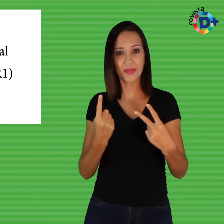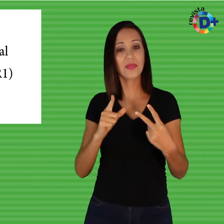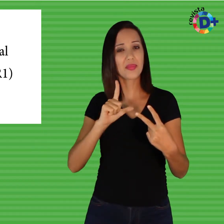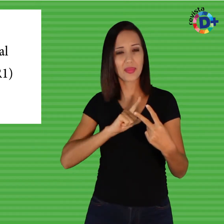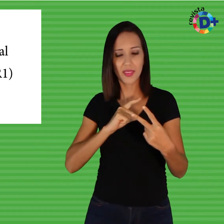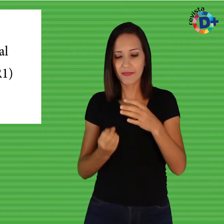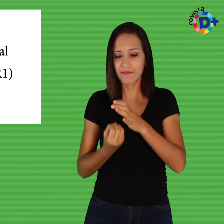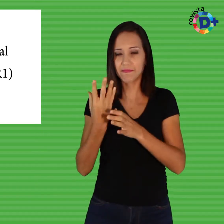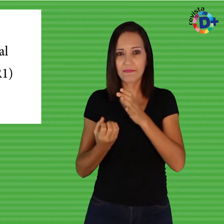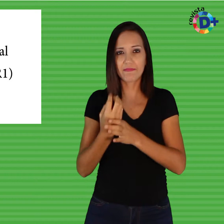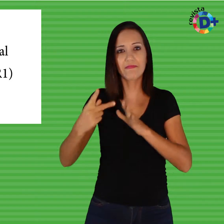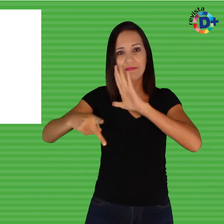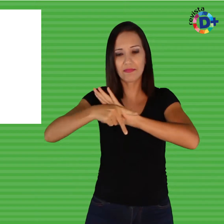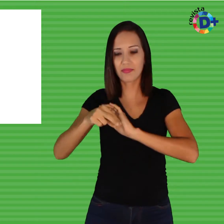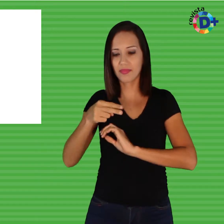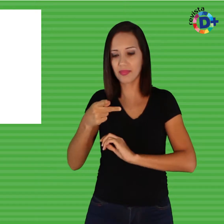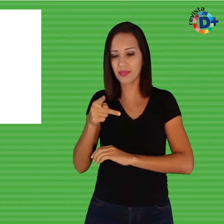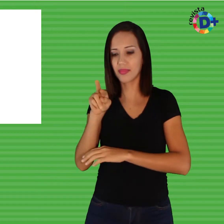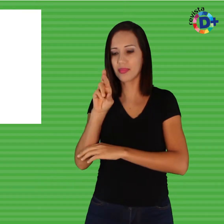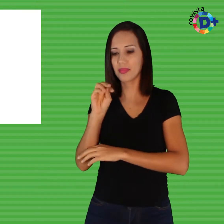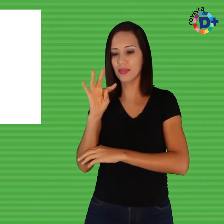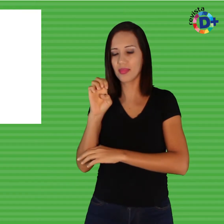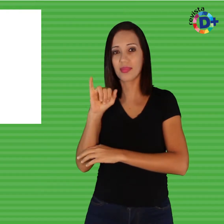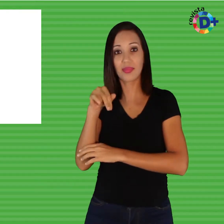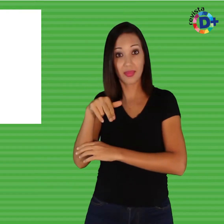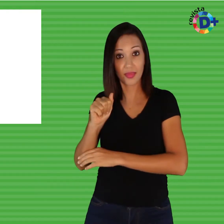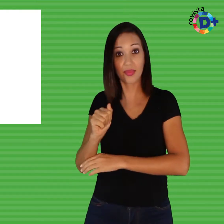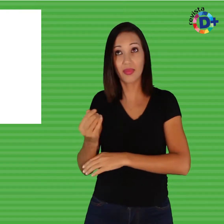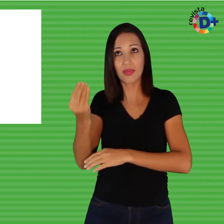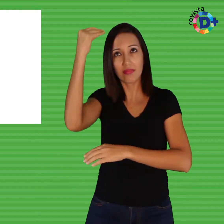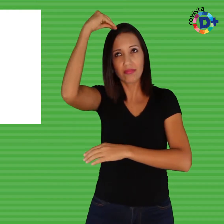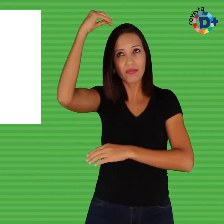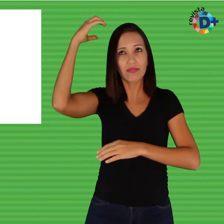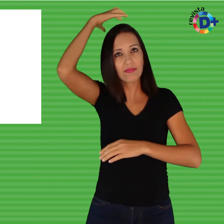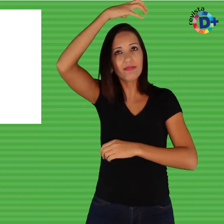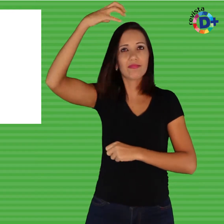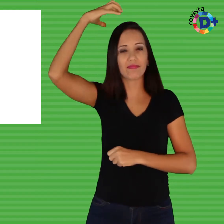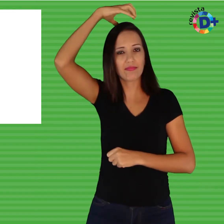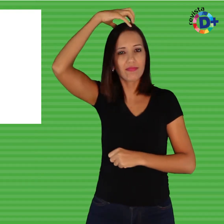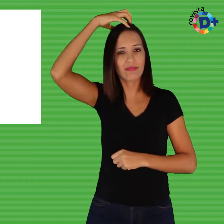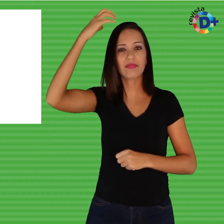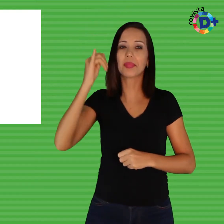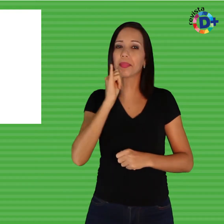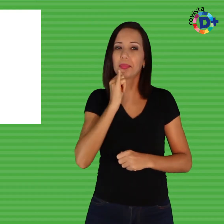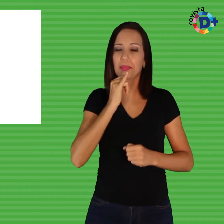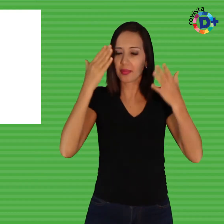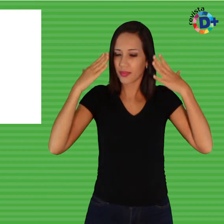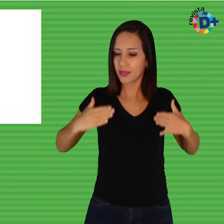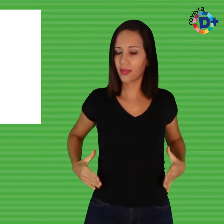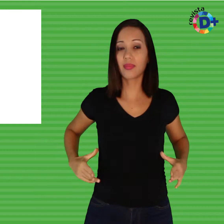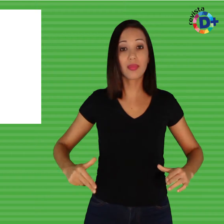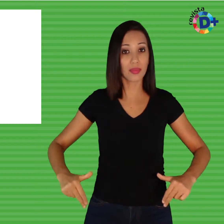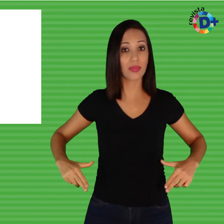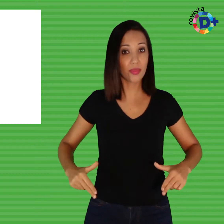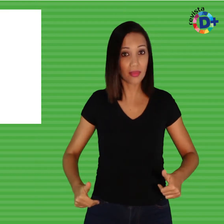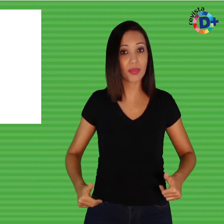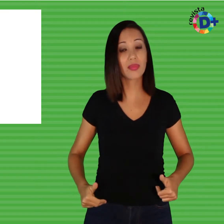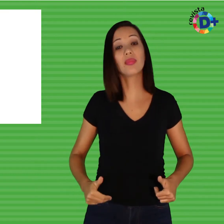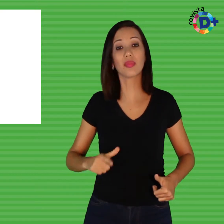FMR1, que produz uma proteína que atua no sistema nervoso em áreas como a coordenação motora, habilidade